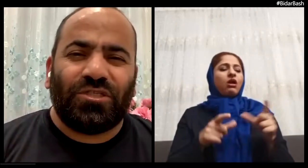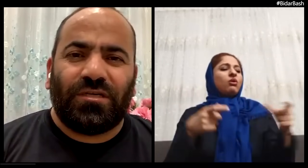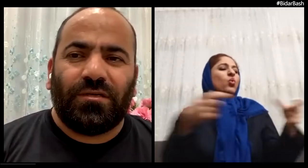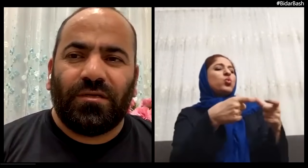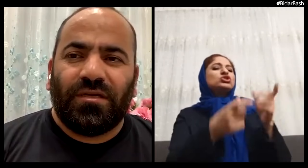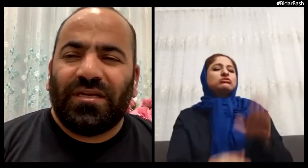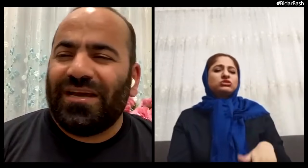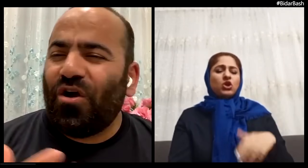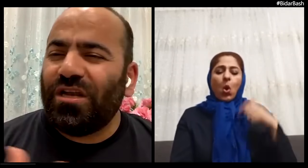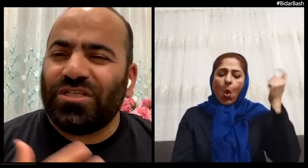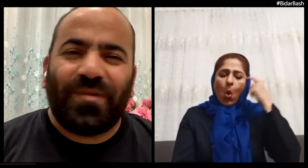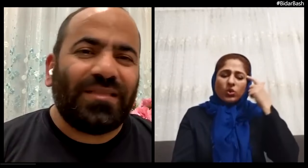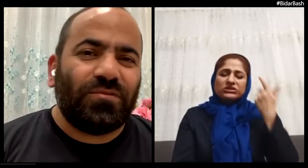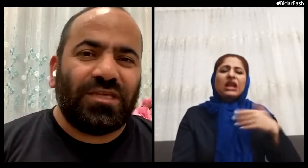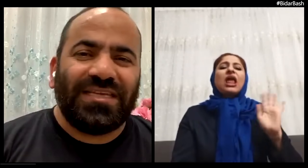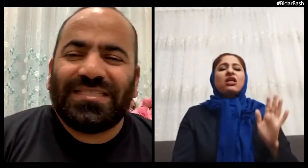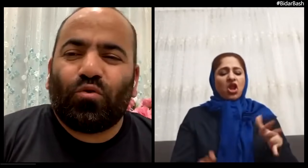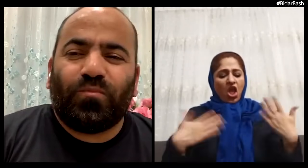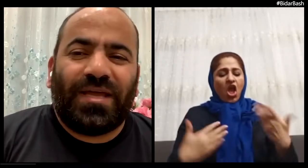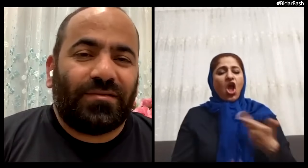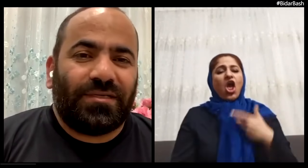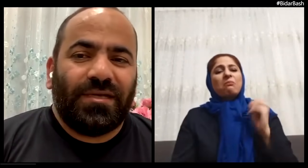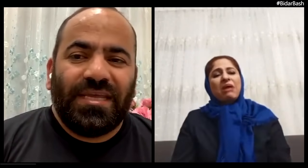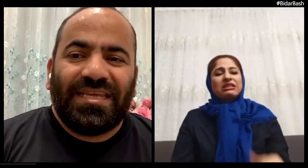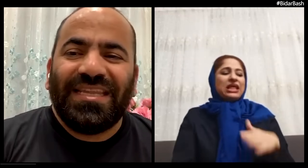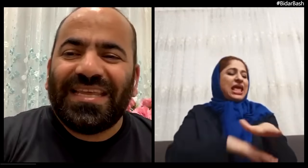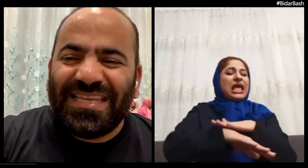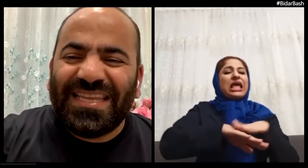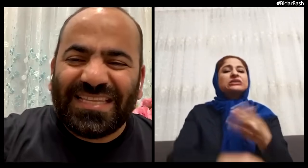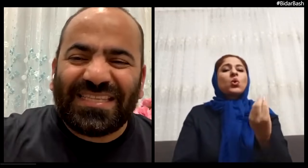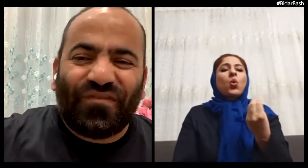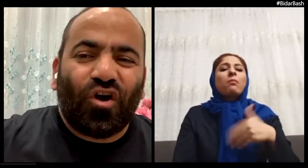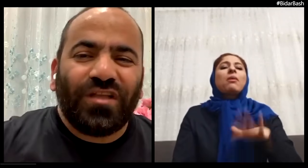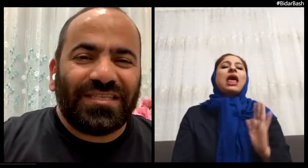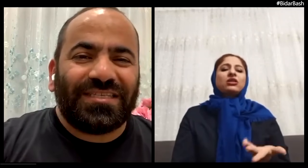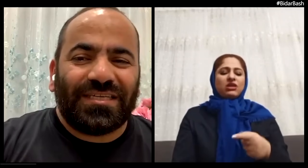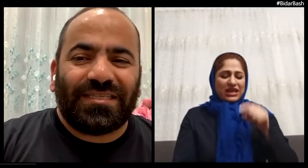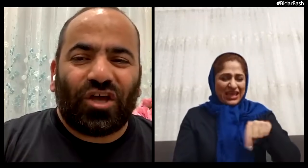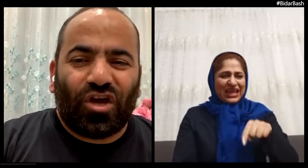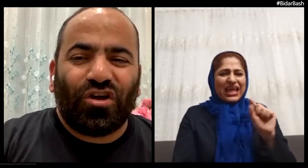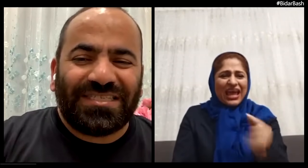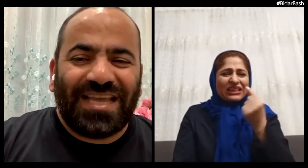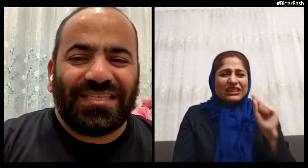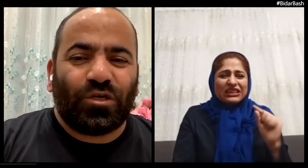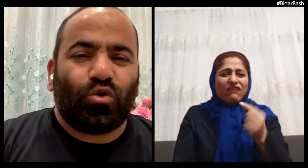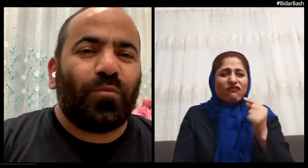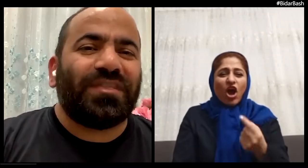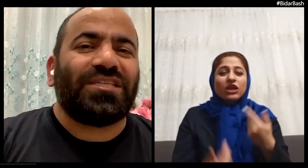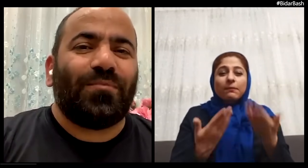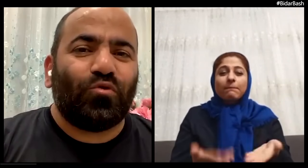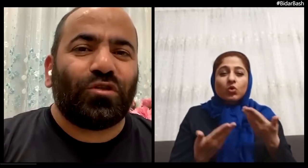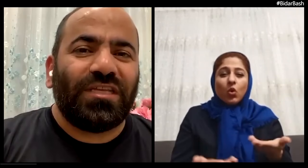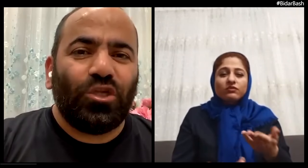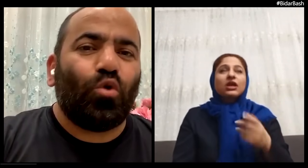تنگ میشه، حالش بد میشه، حس خوب نداره. این اتفاقاتی که خاصیتی که خدا